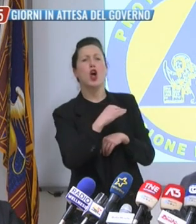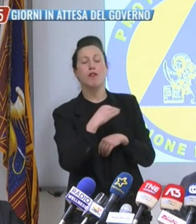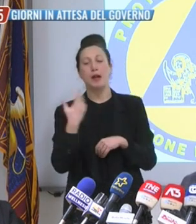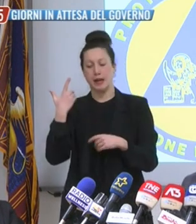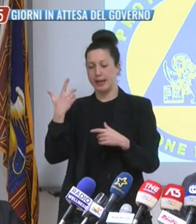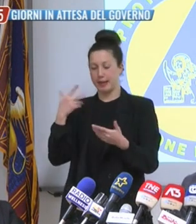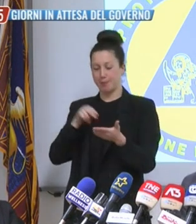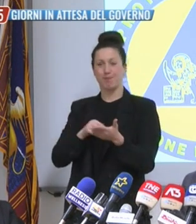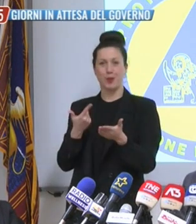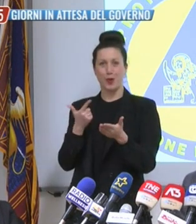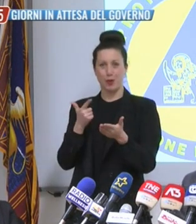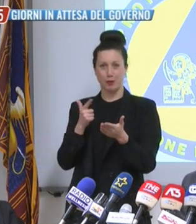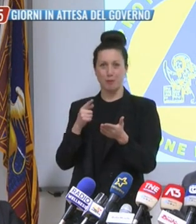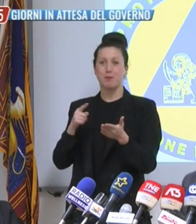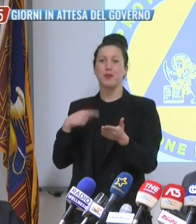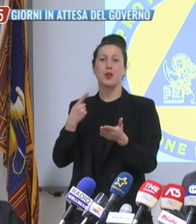Mari Carlo.